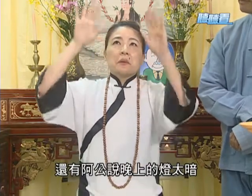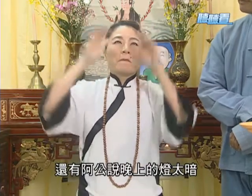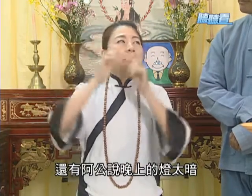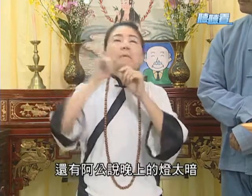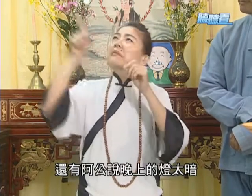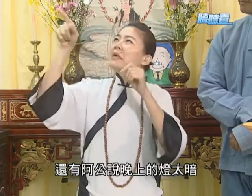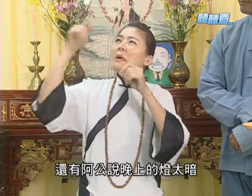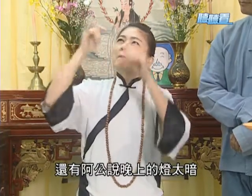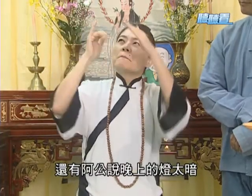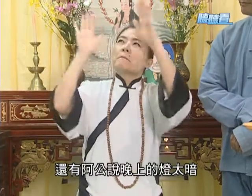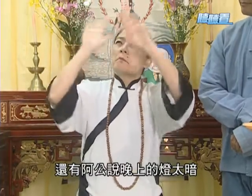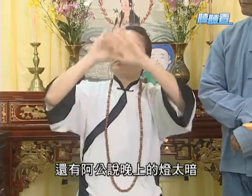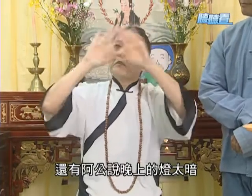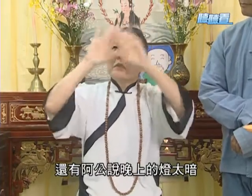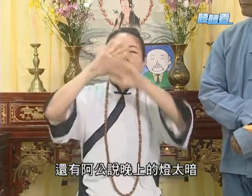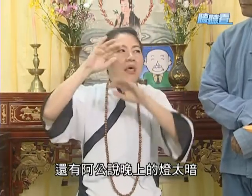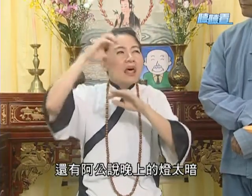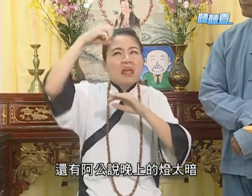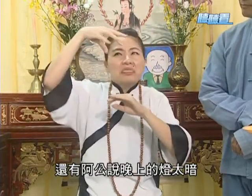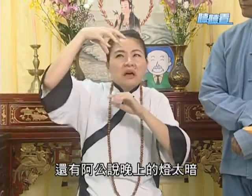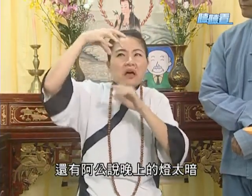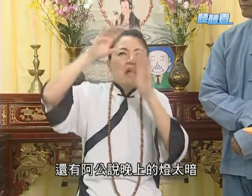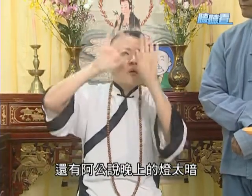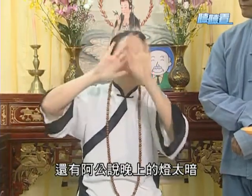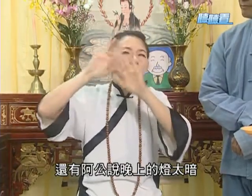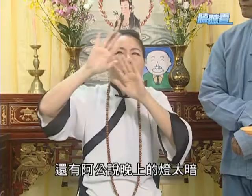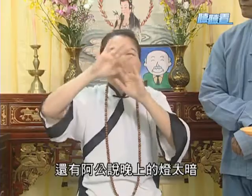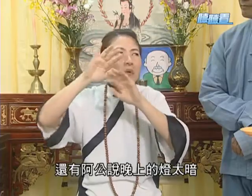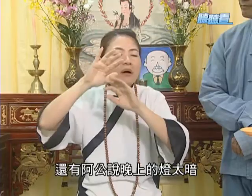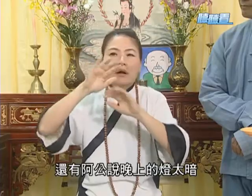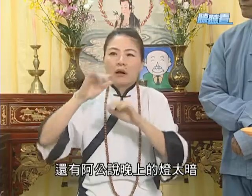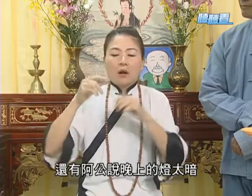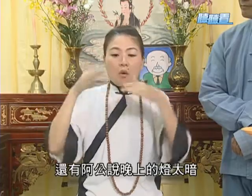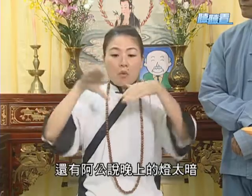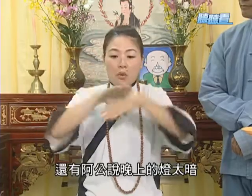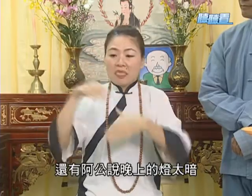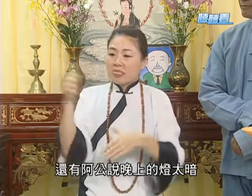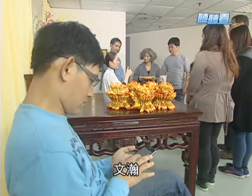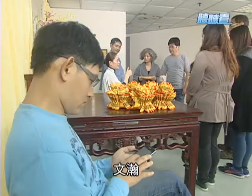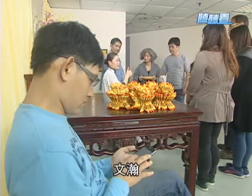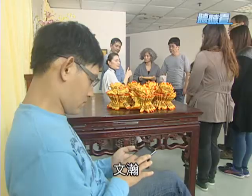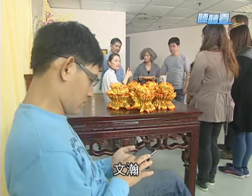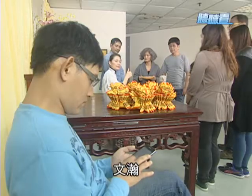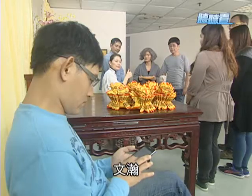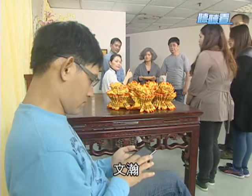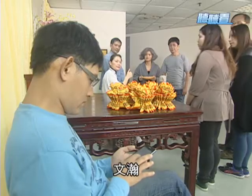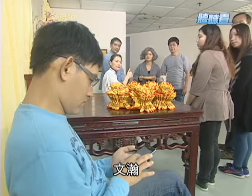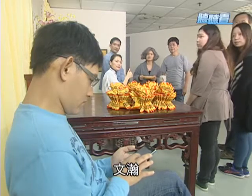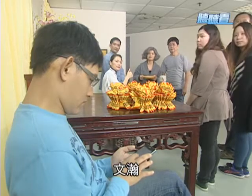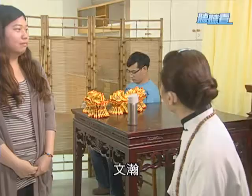阿公说晚上的灯太暗。文翰啊，